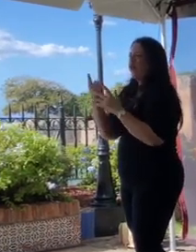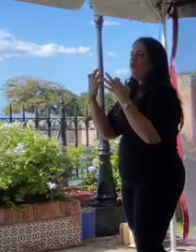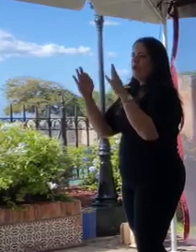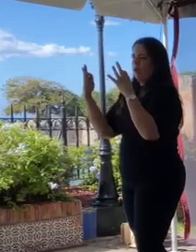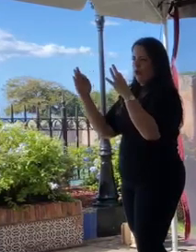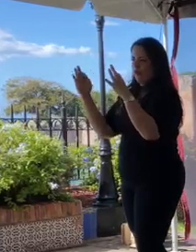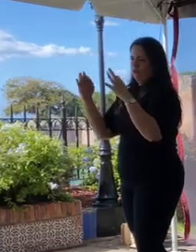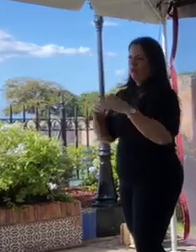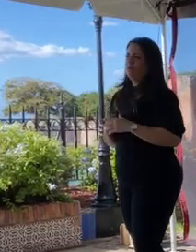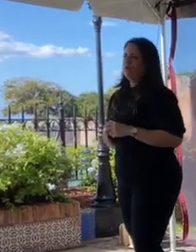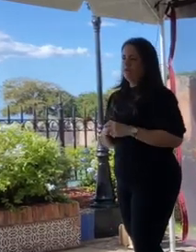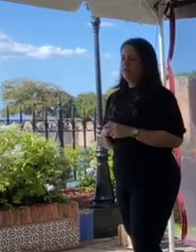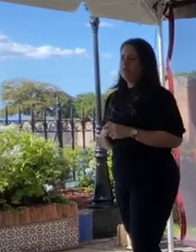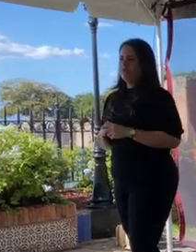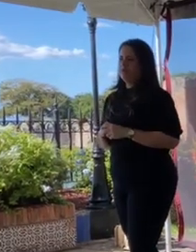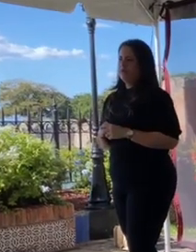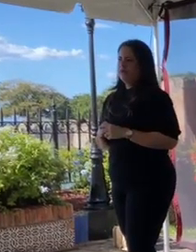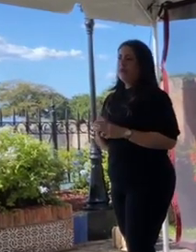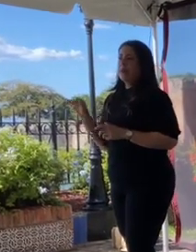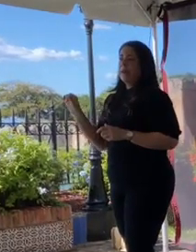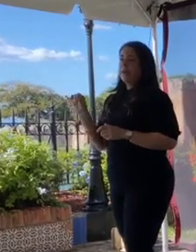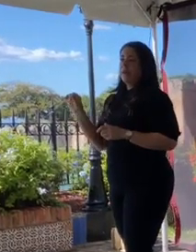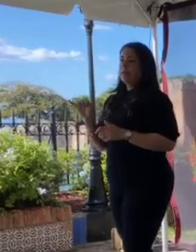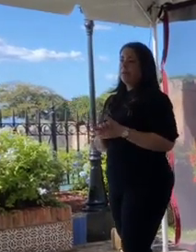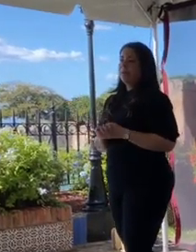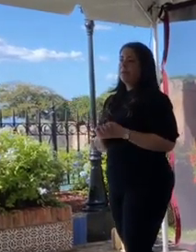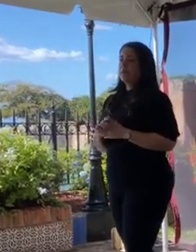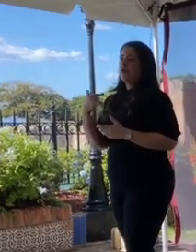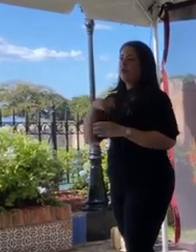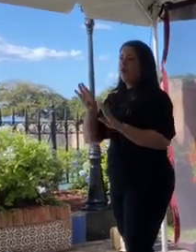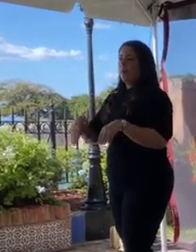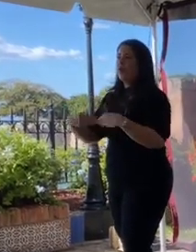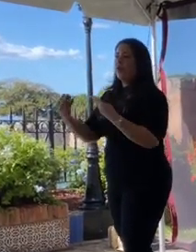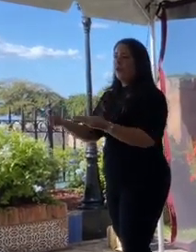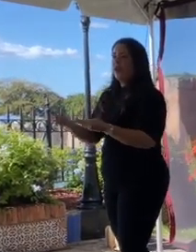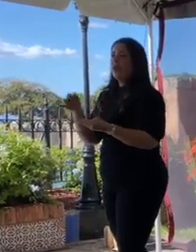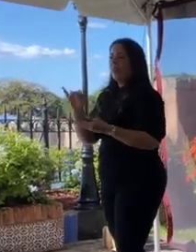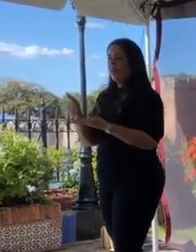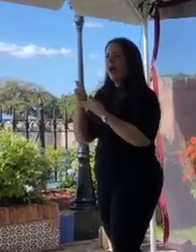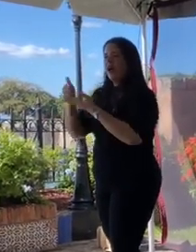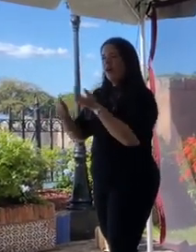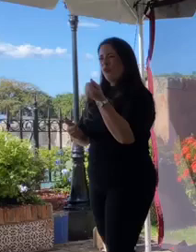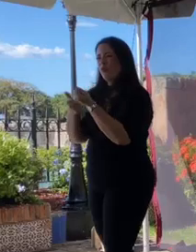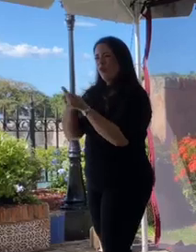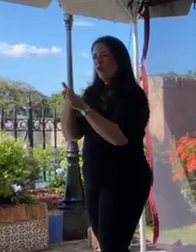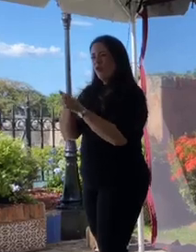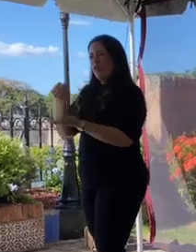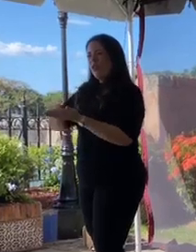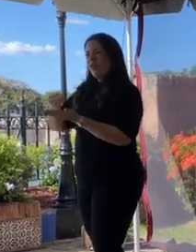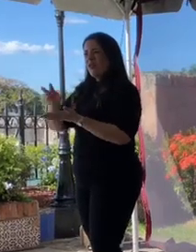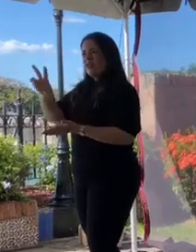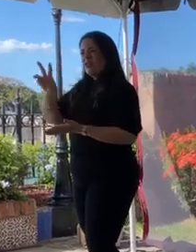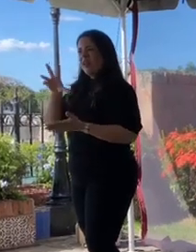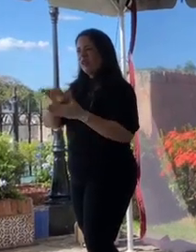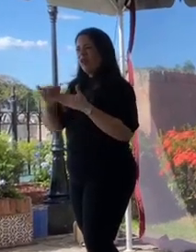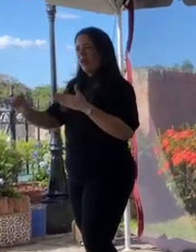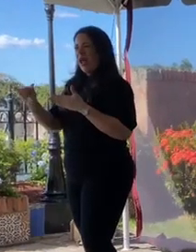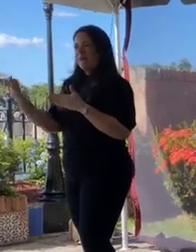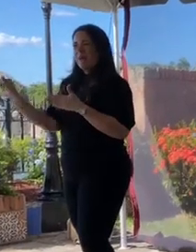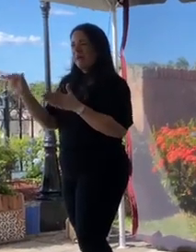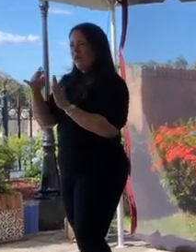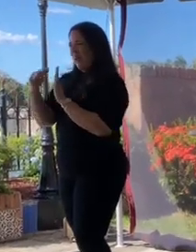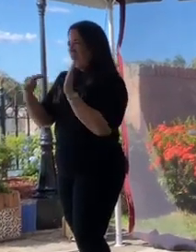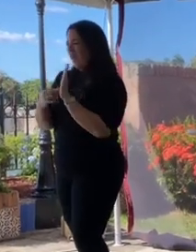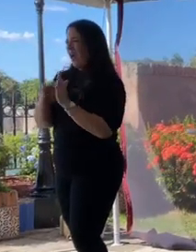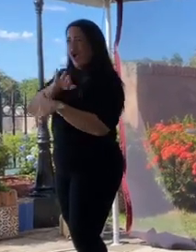febrero. De igual manera, le estaremos proveyendo este incentivo de $600 bajo las mismas